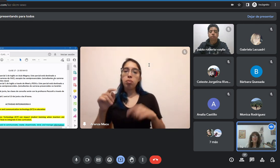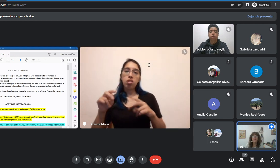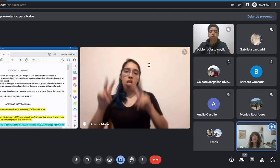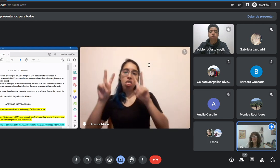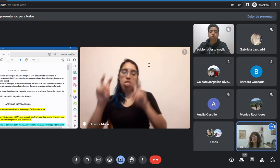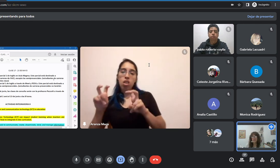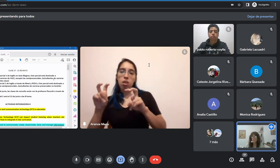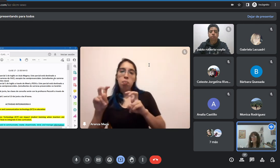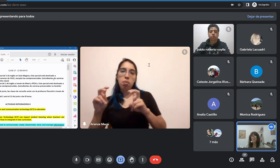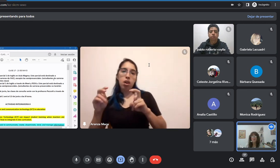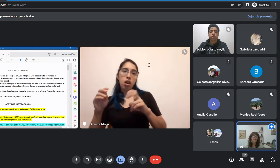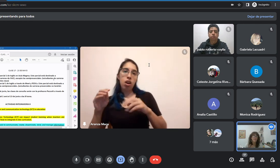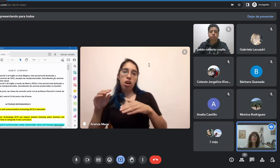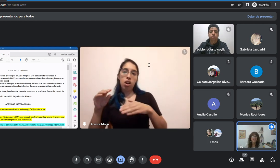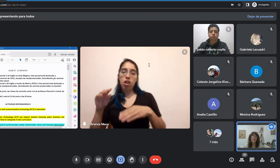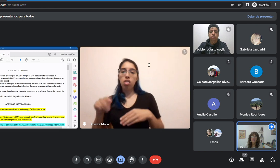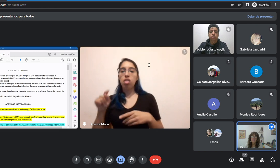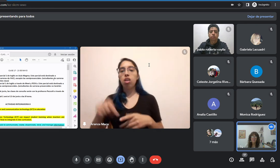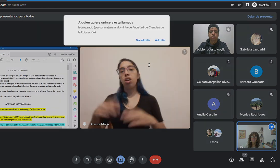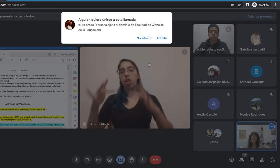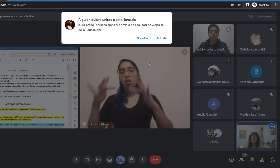hablando, si van a tener